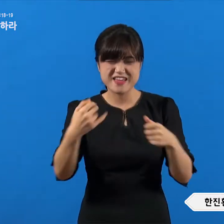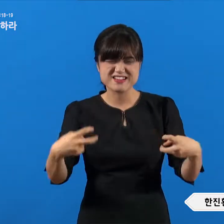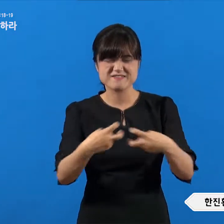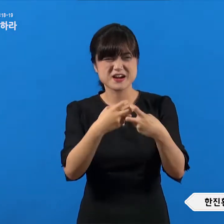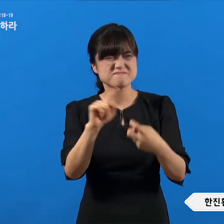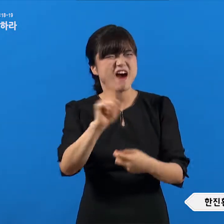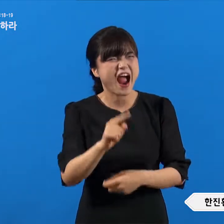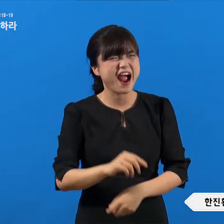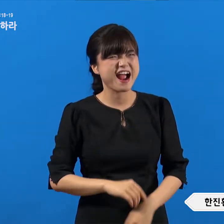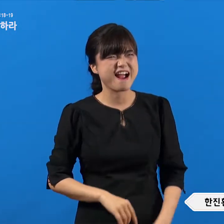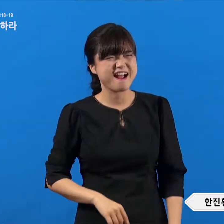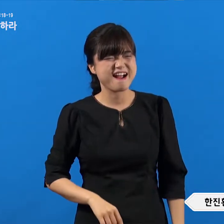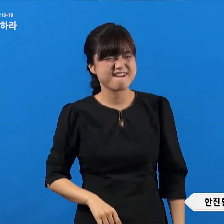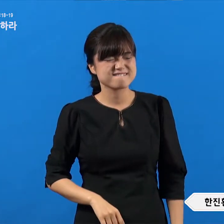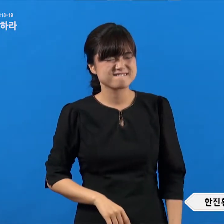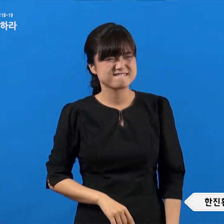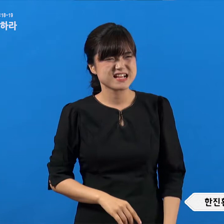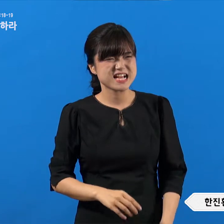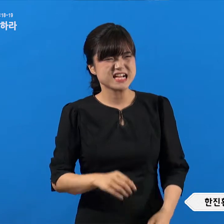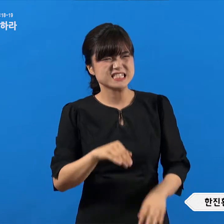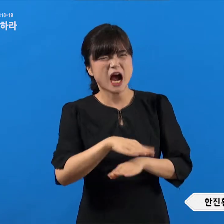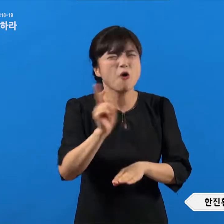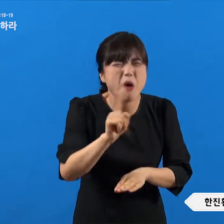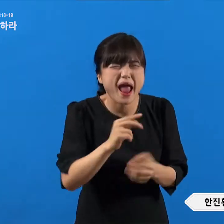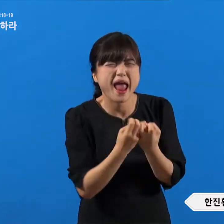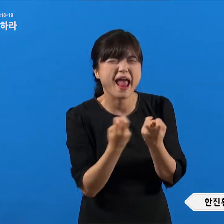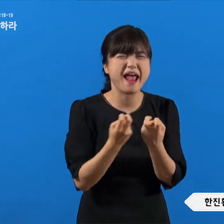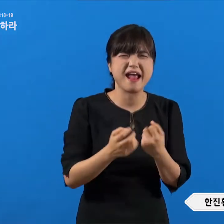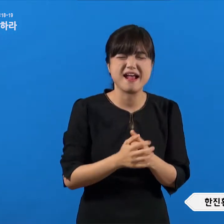마디가 뭐지요? 차 많이 부서졌어?